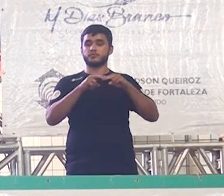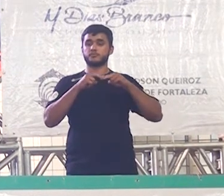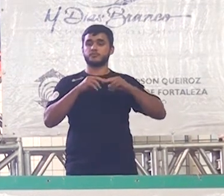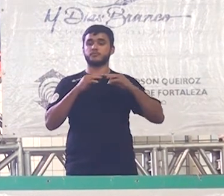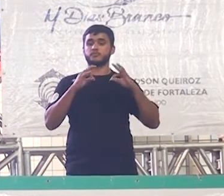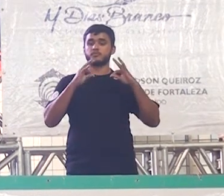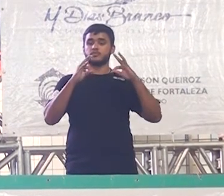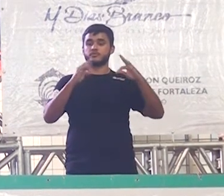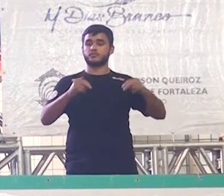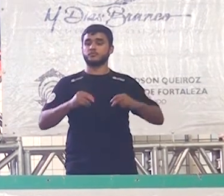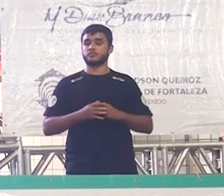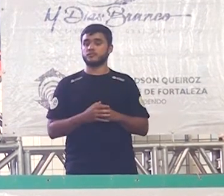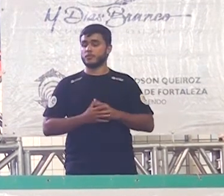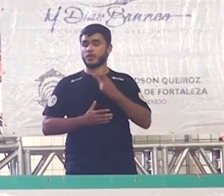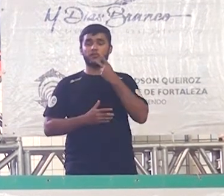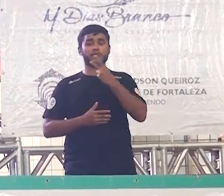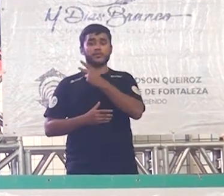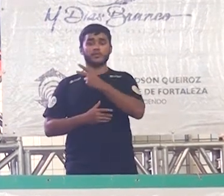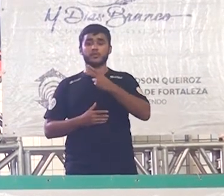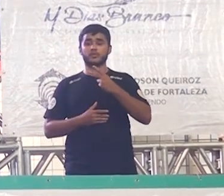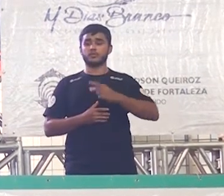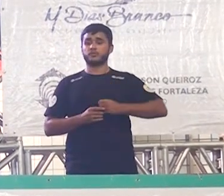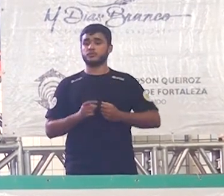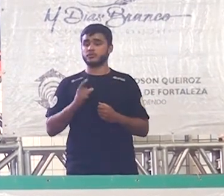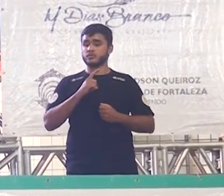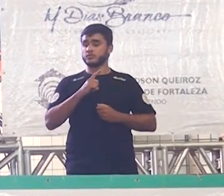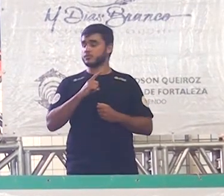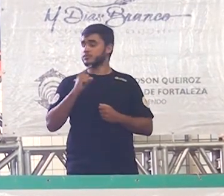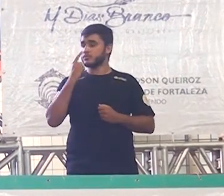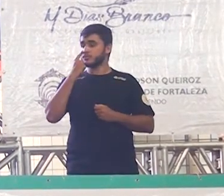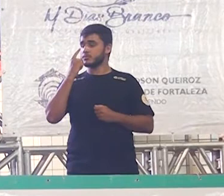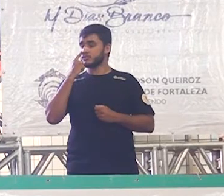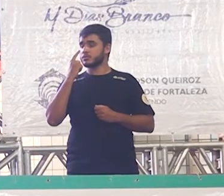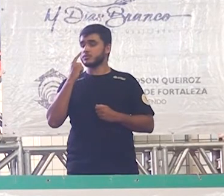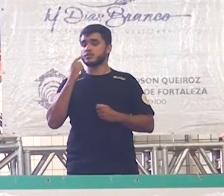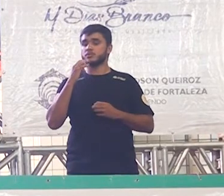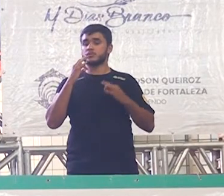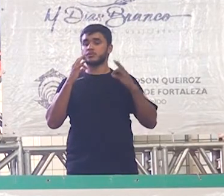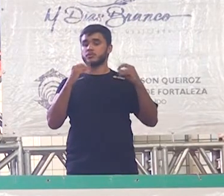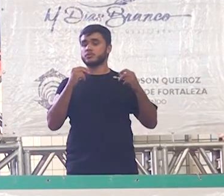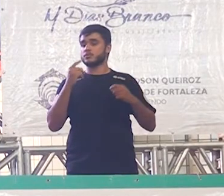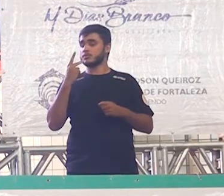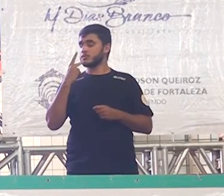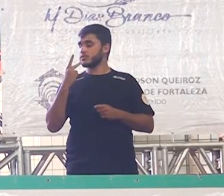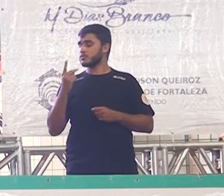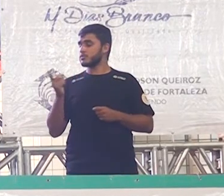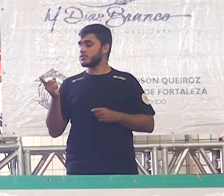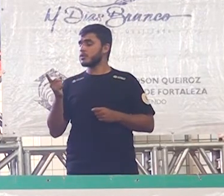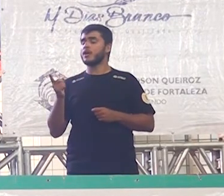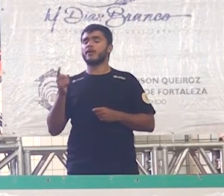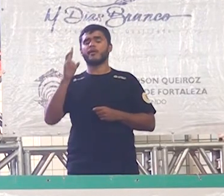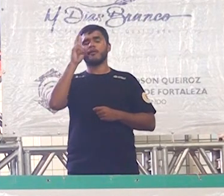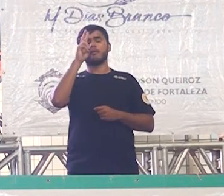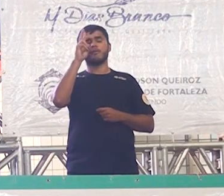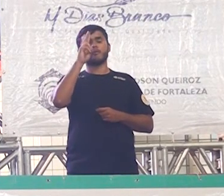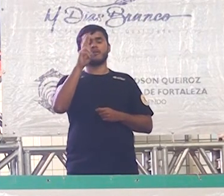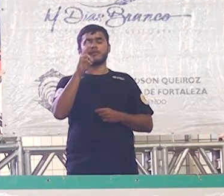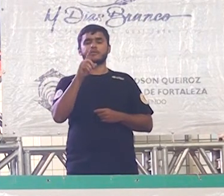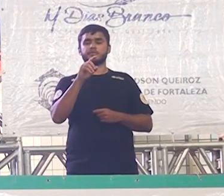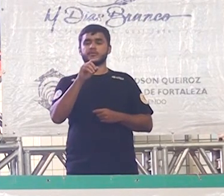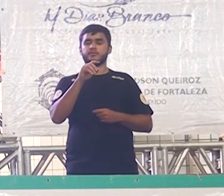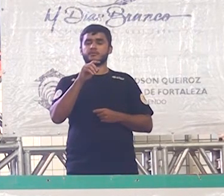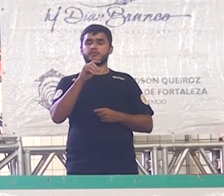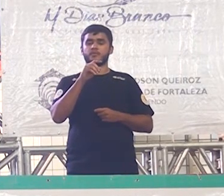número de veículos. Augusto, e aquela história que eu já vi uma vez na vida, que a velocidade média é